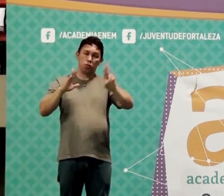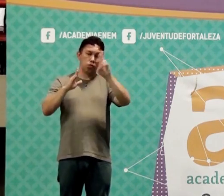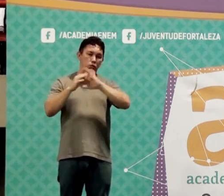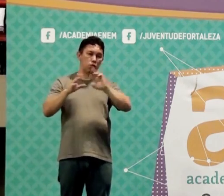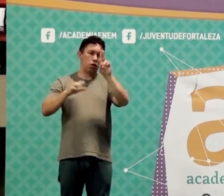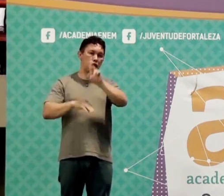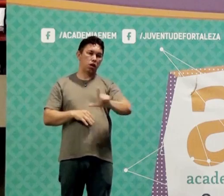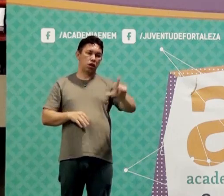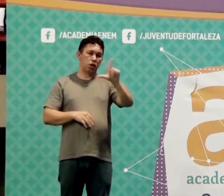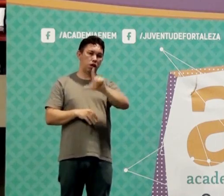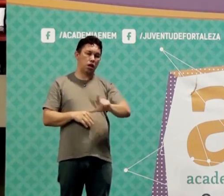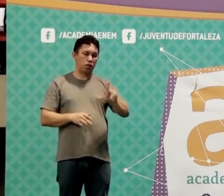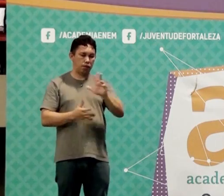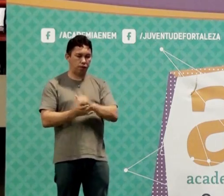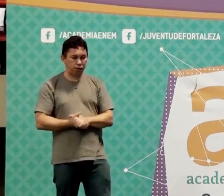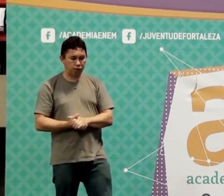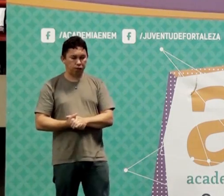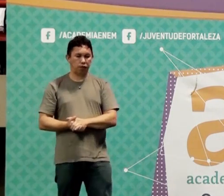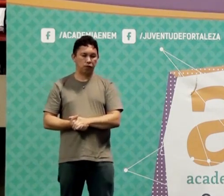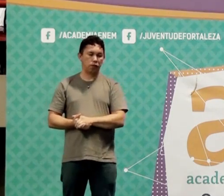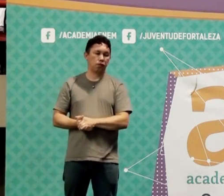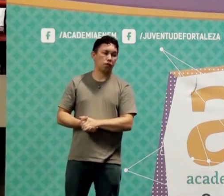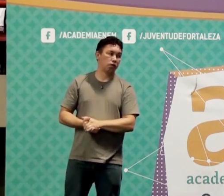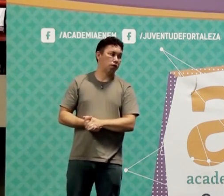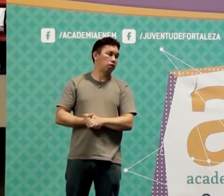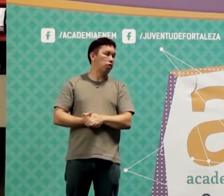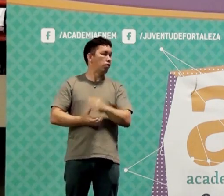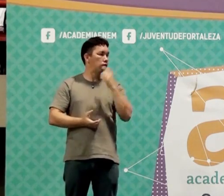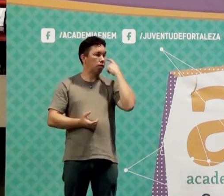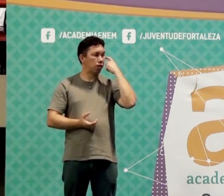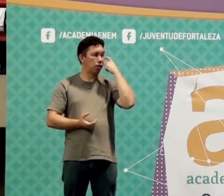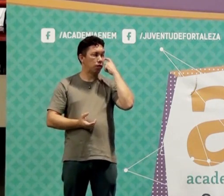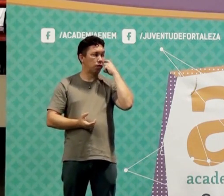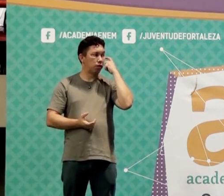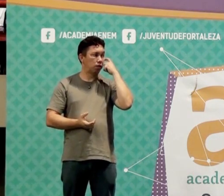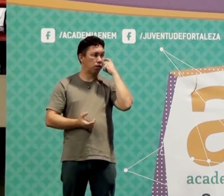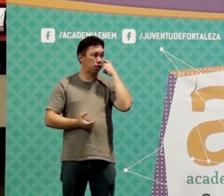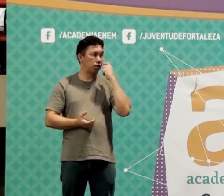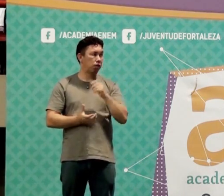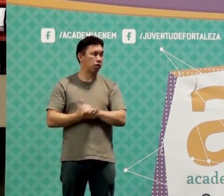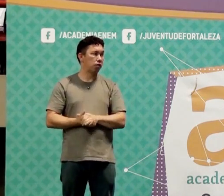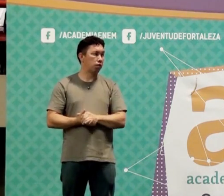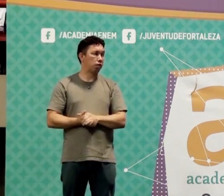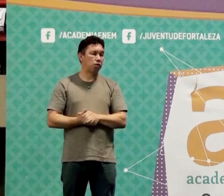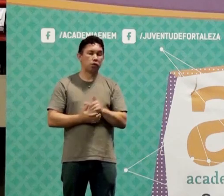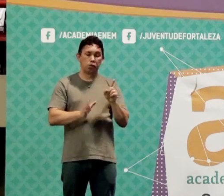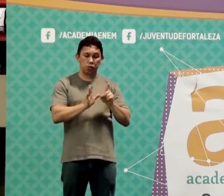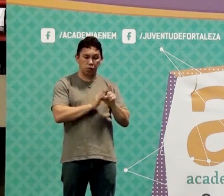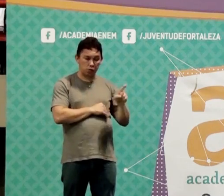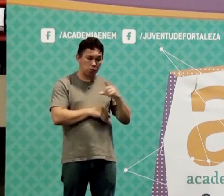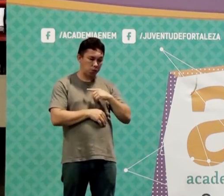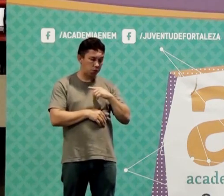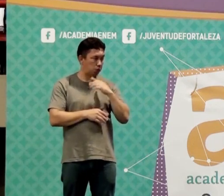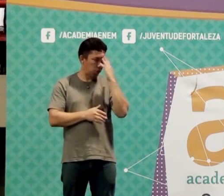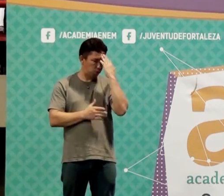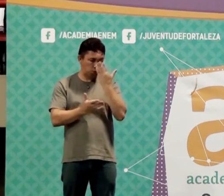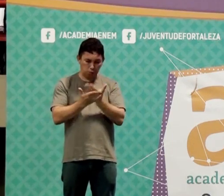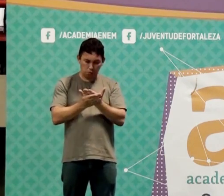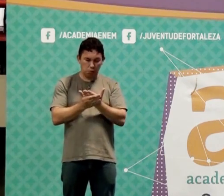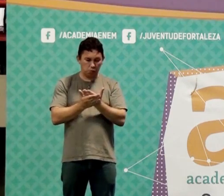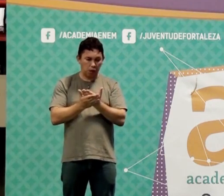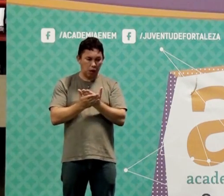universidade só tinha 4 cursos. Teologia, para estudar a igreja e